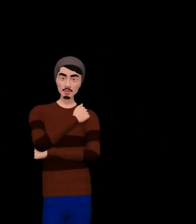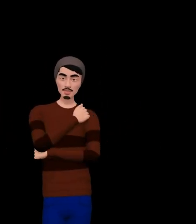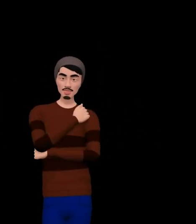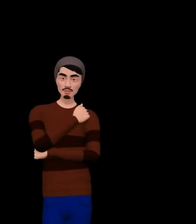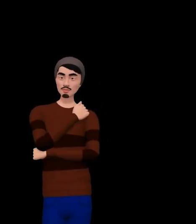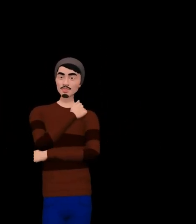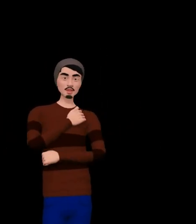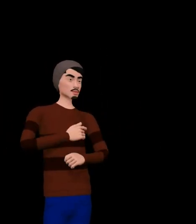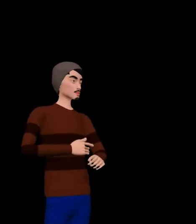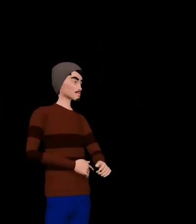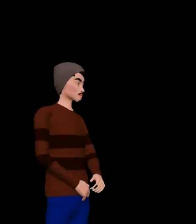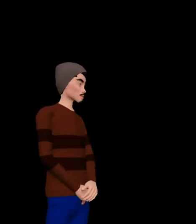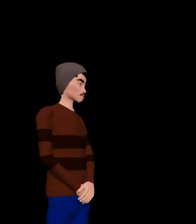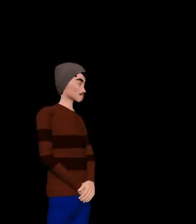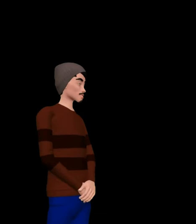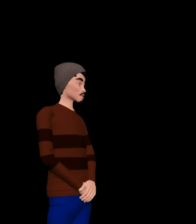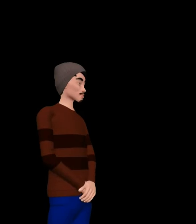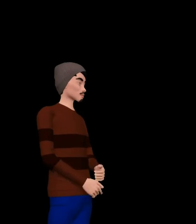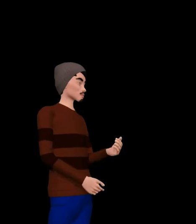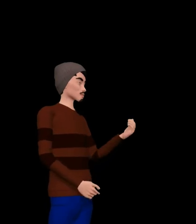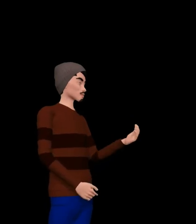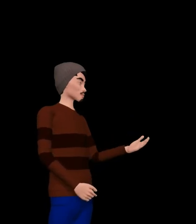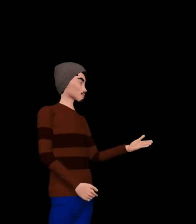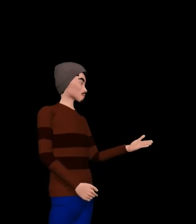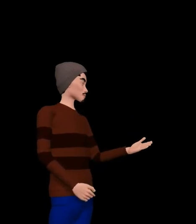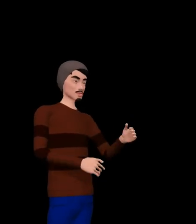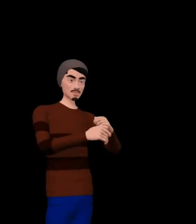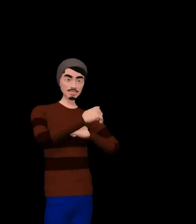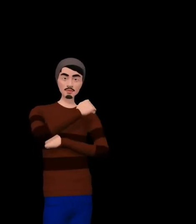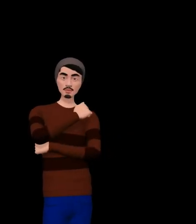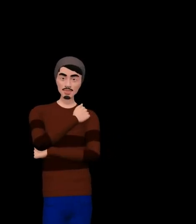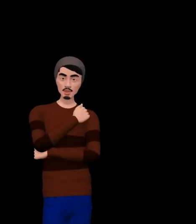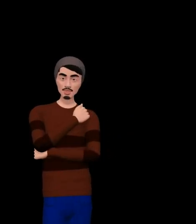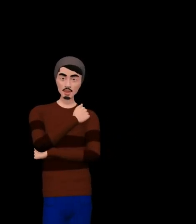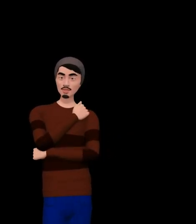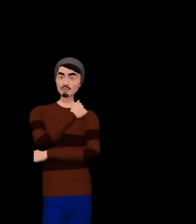un'altra ricostruzione, partendo dallo scheletro ritrovato.